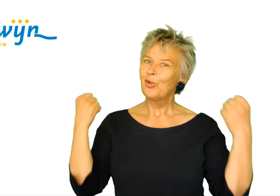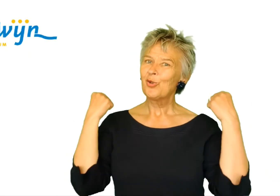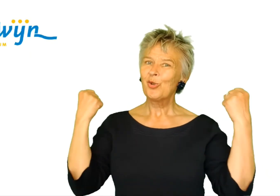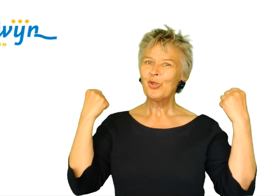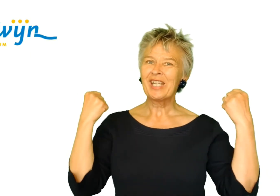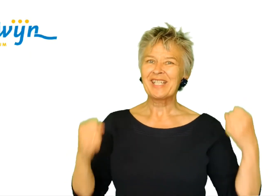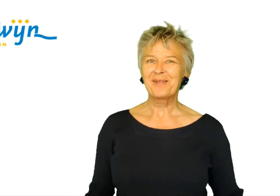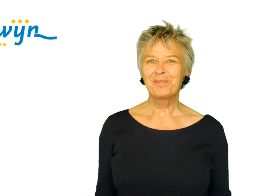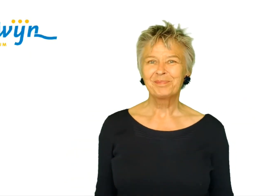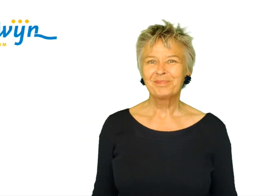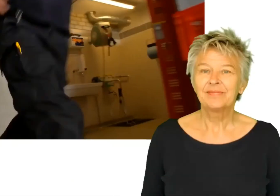Succes!